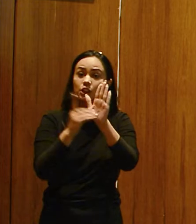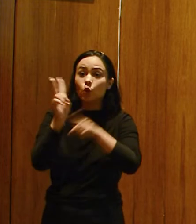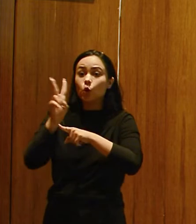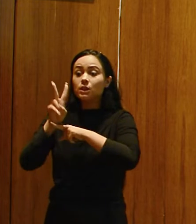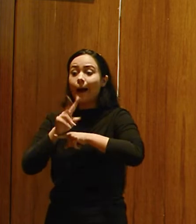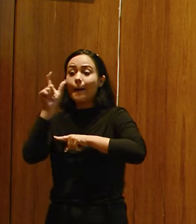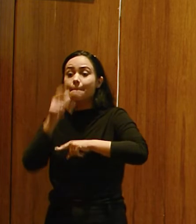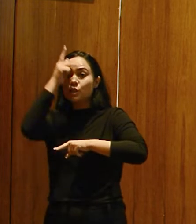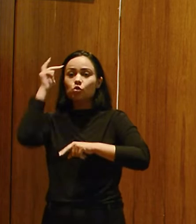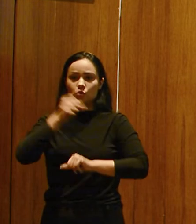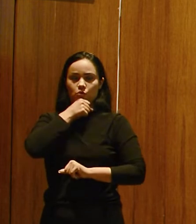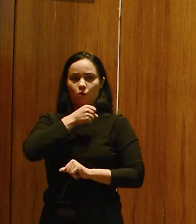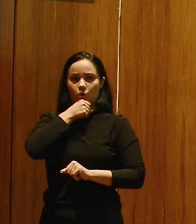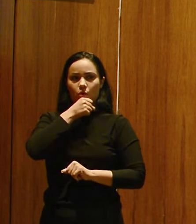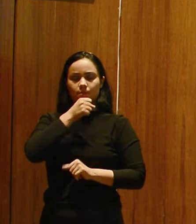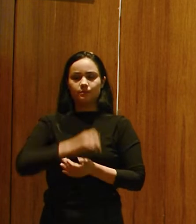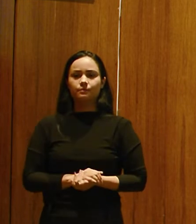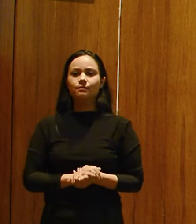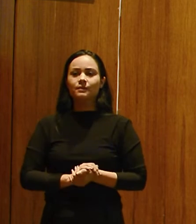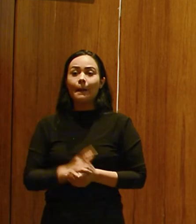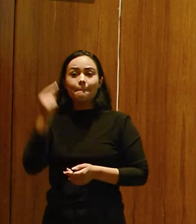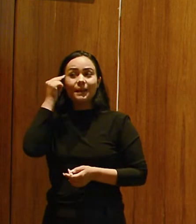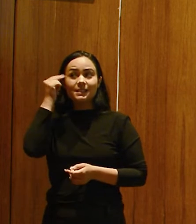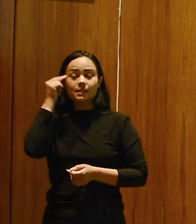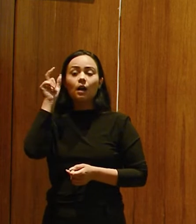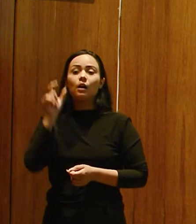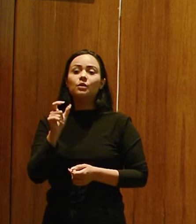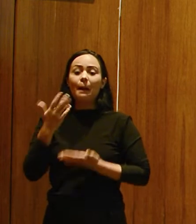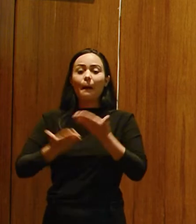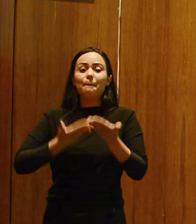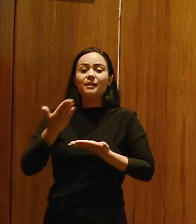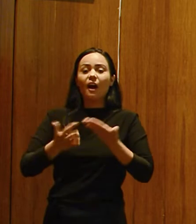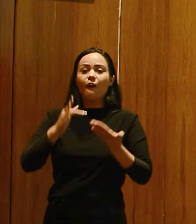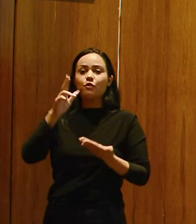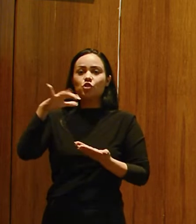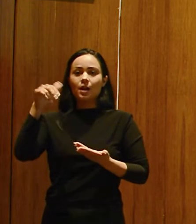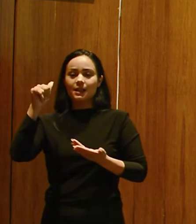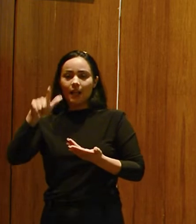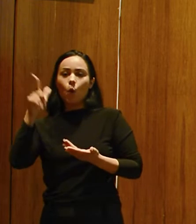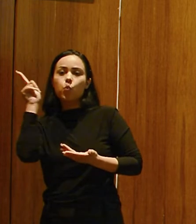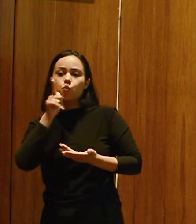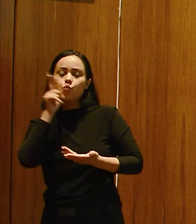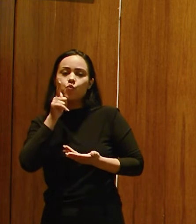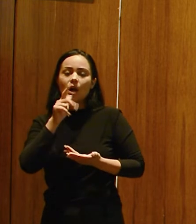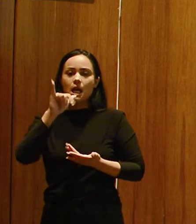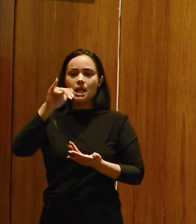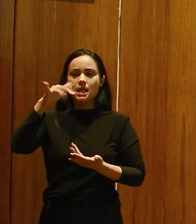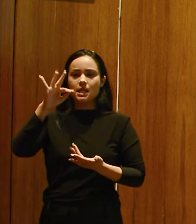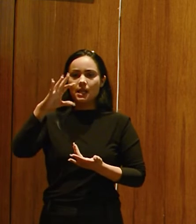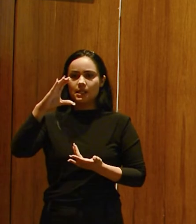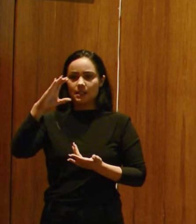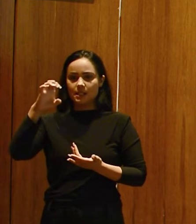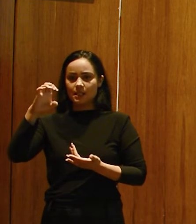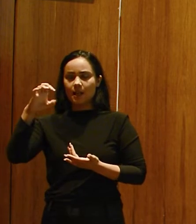cuidado para a pessoa idosa e pensando, né, habilidades funcionais, capacidades intrínsecas, o